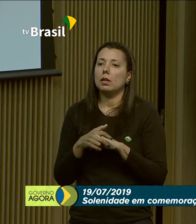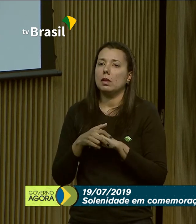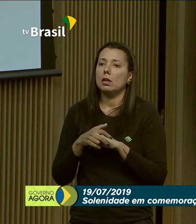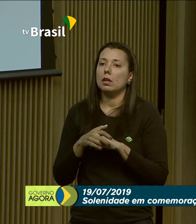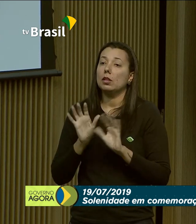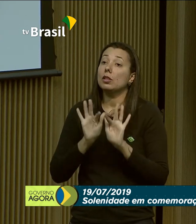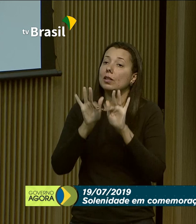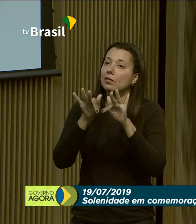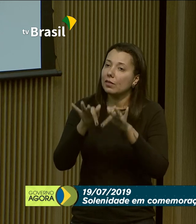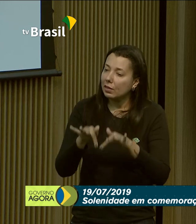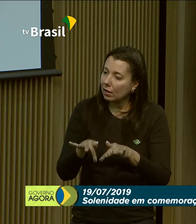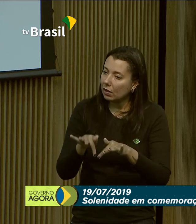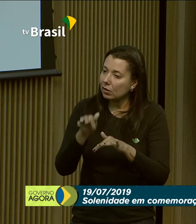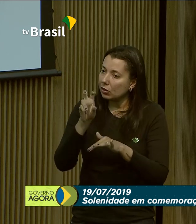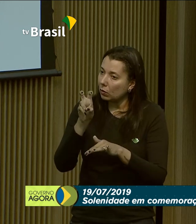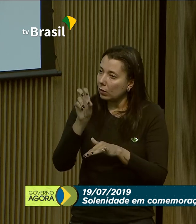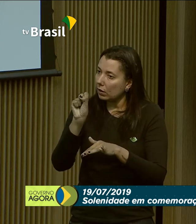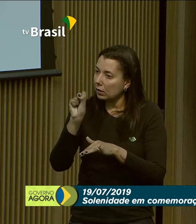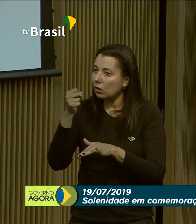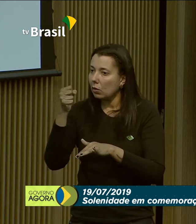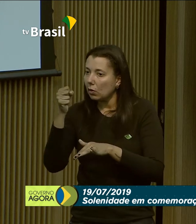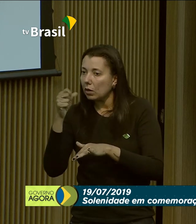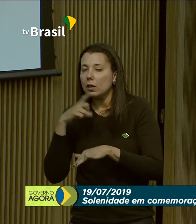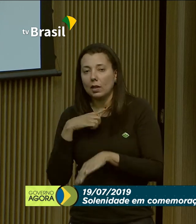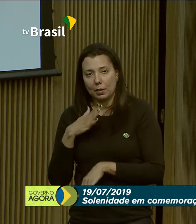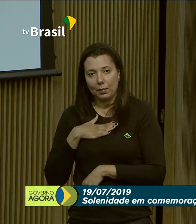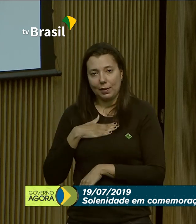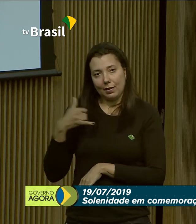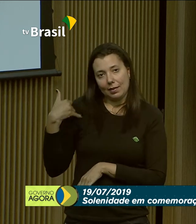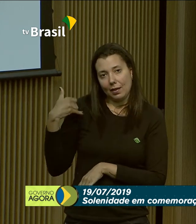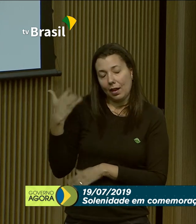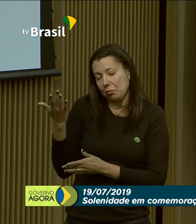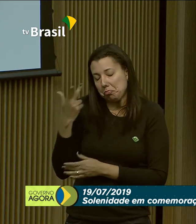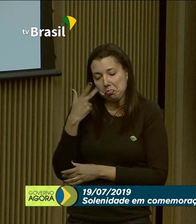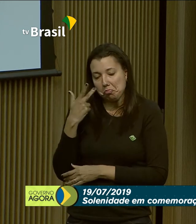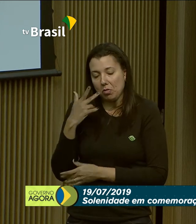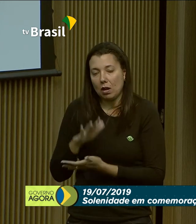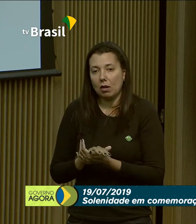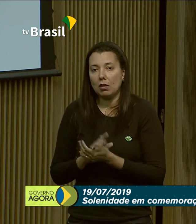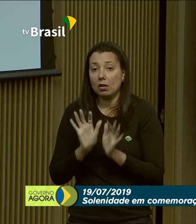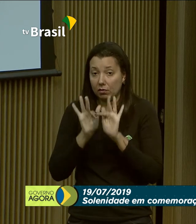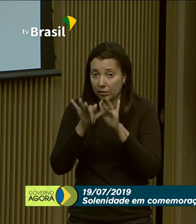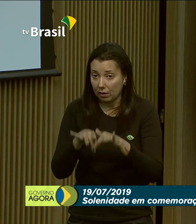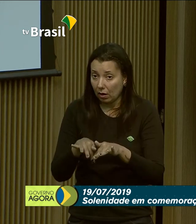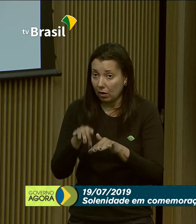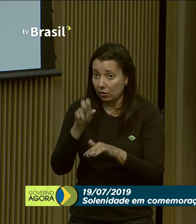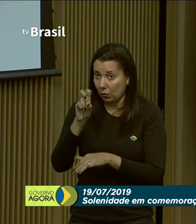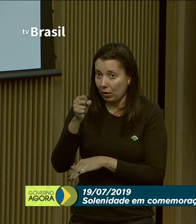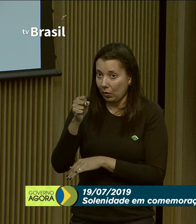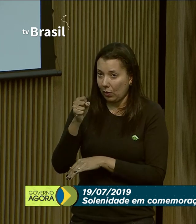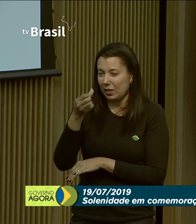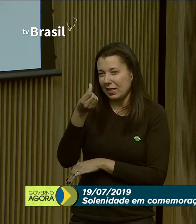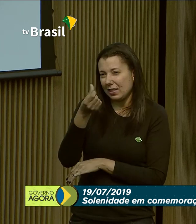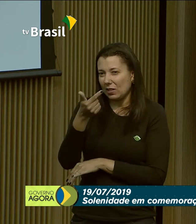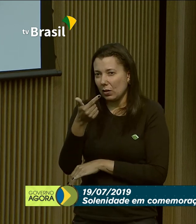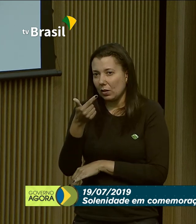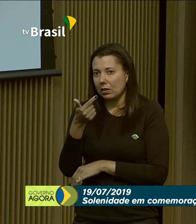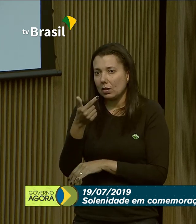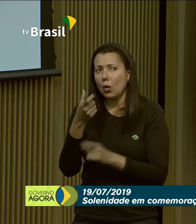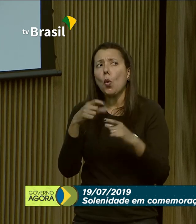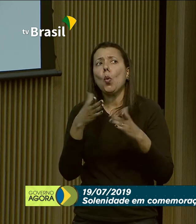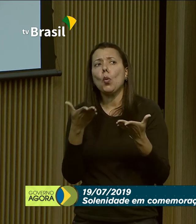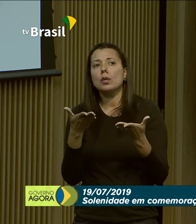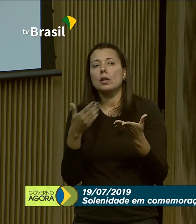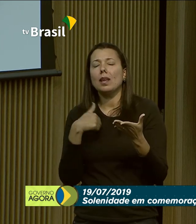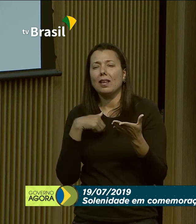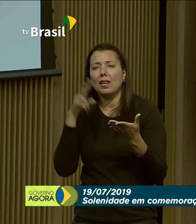da final do campeonato de 58, quem tem a minha idade, naturalmente, né? Da final do campeonato de 58, 62, onde é que eu estava?